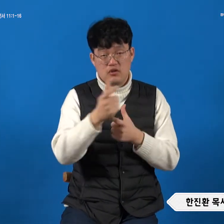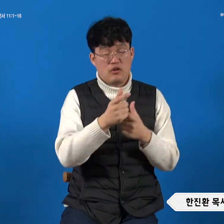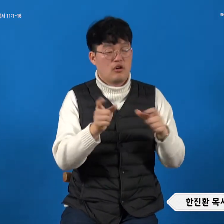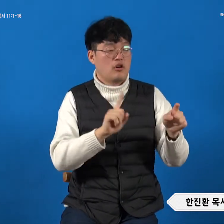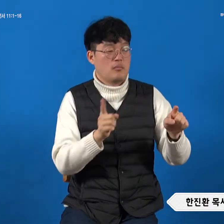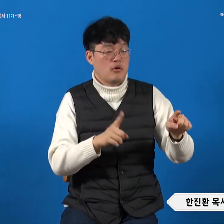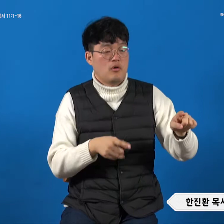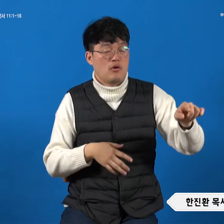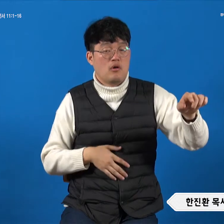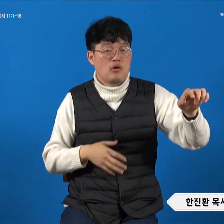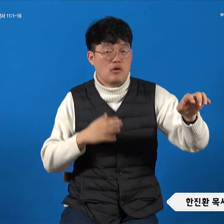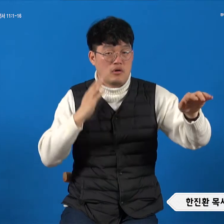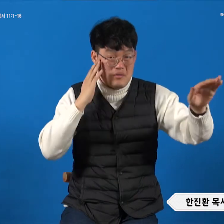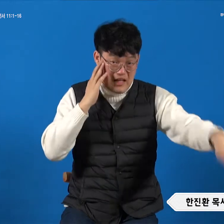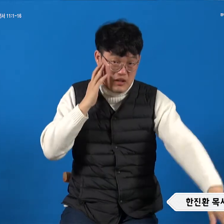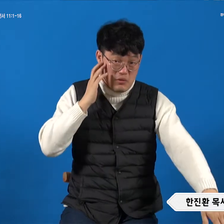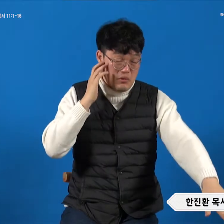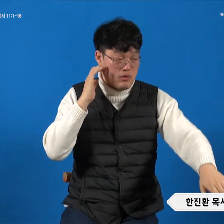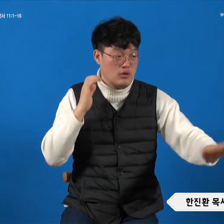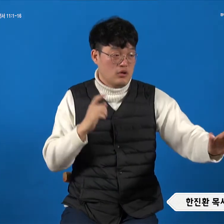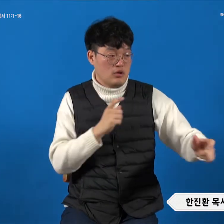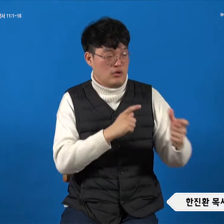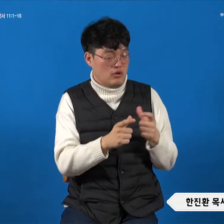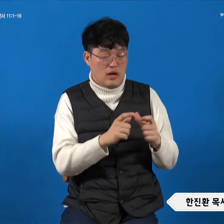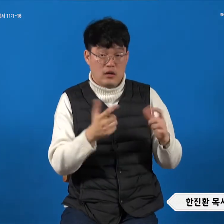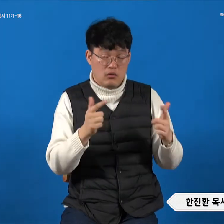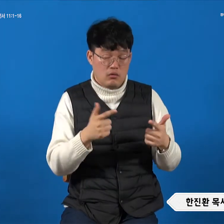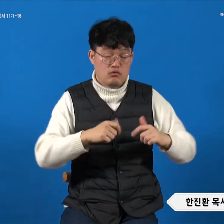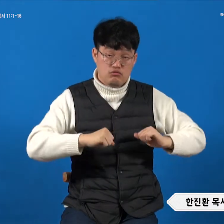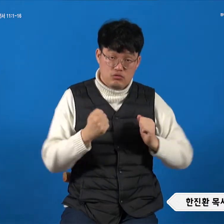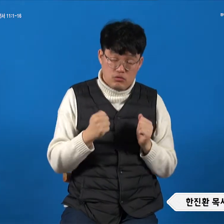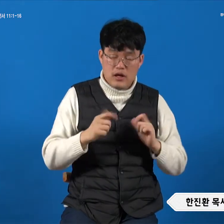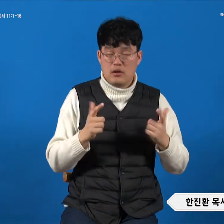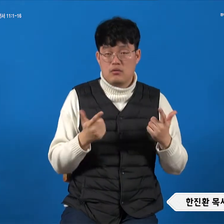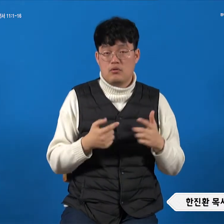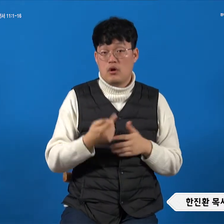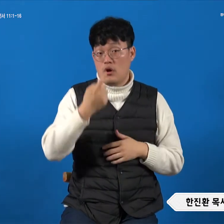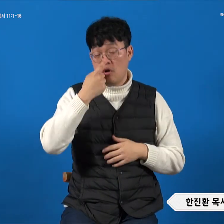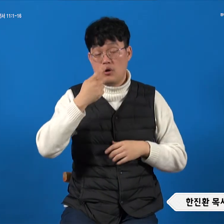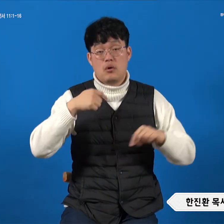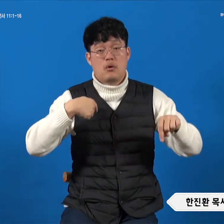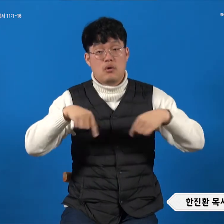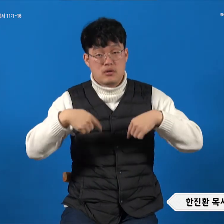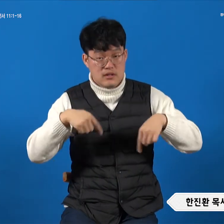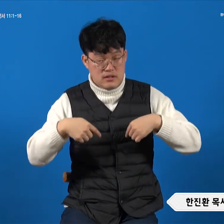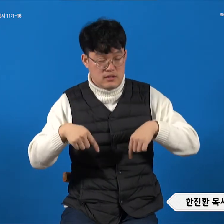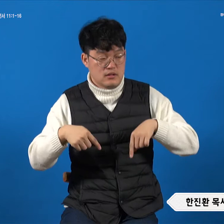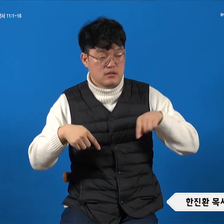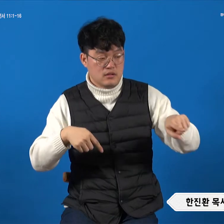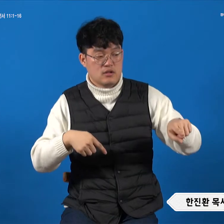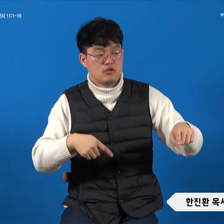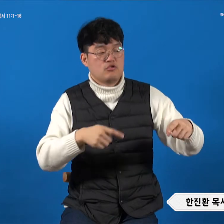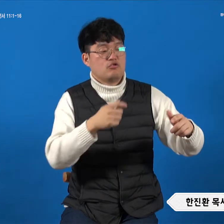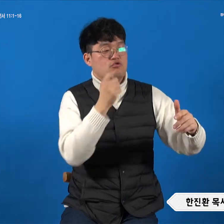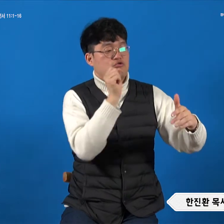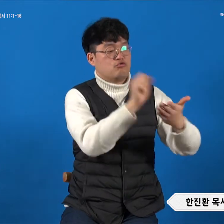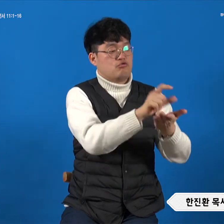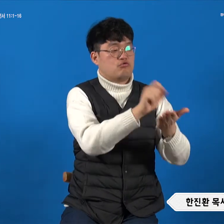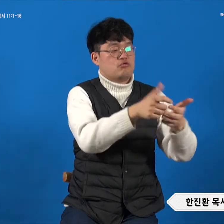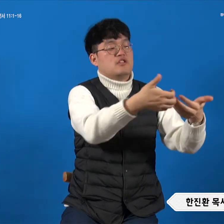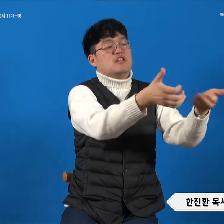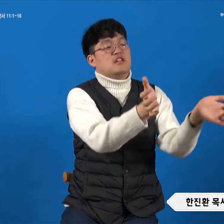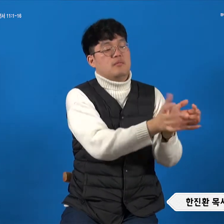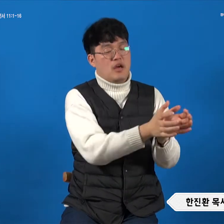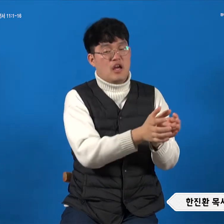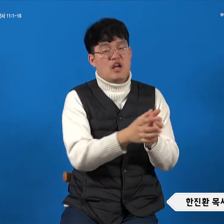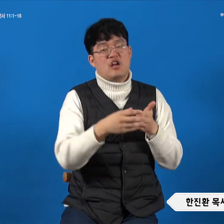위치에 있다거나 더 열등하다거나 그래서 순종해야 된다 그게 아니지요. 코치는 그